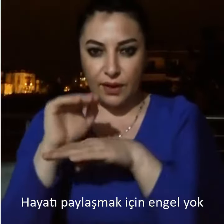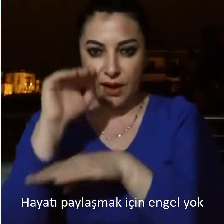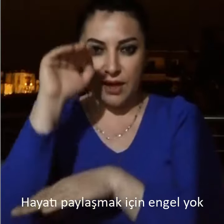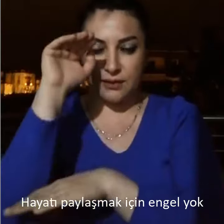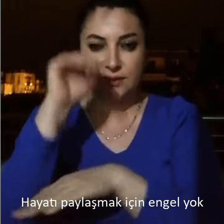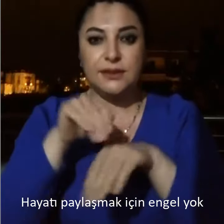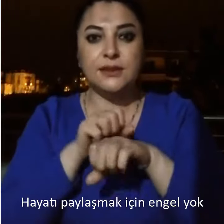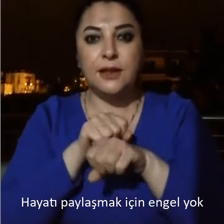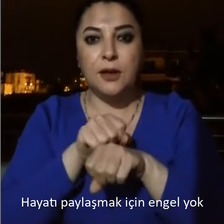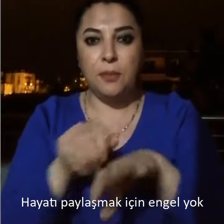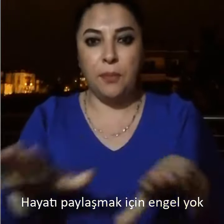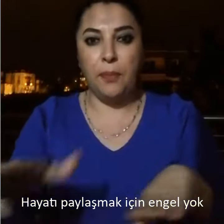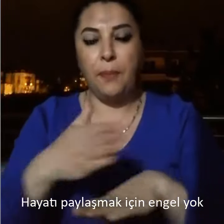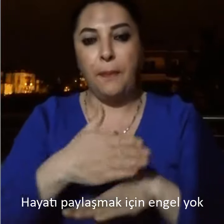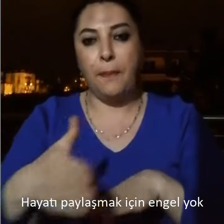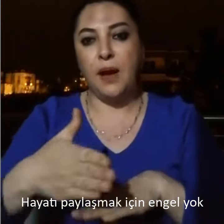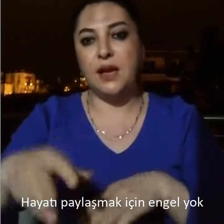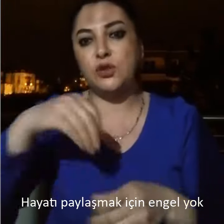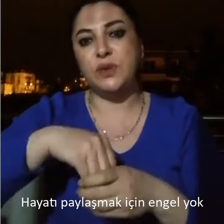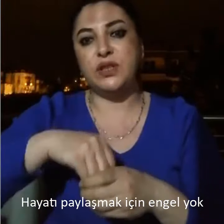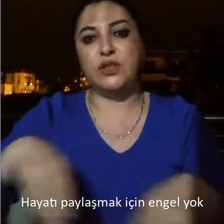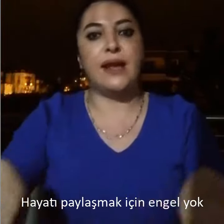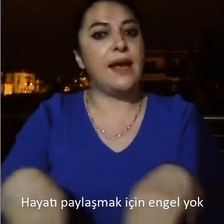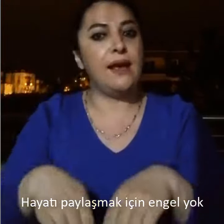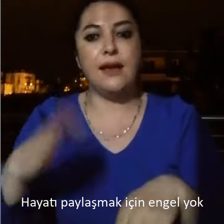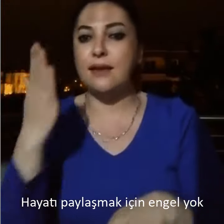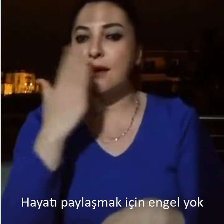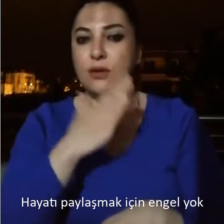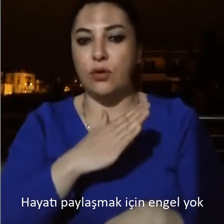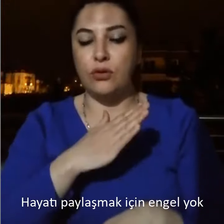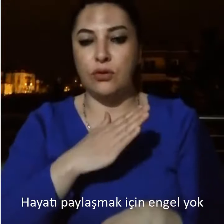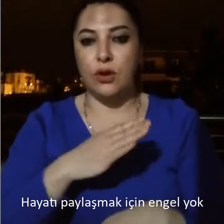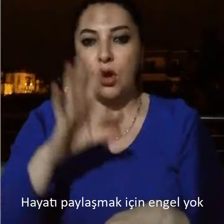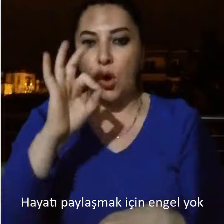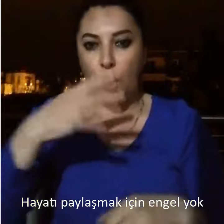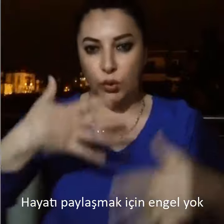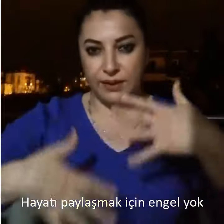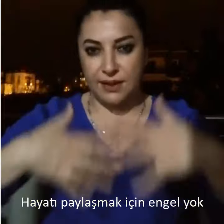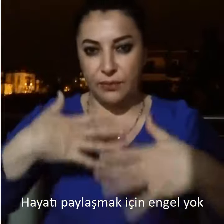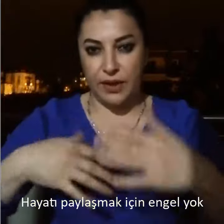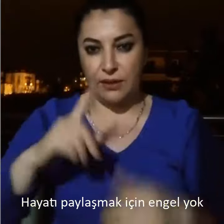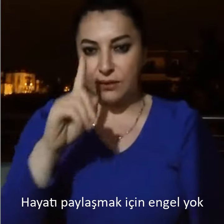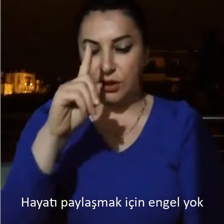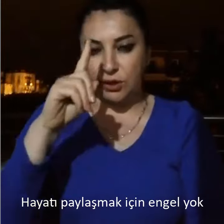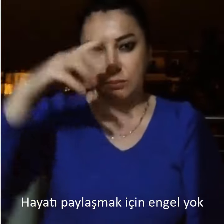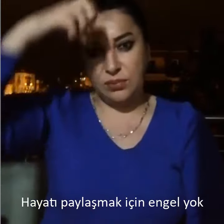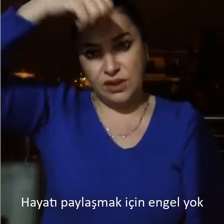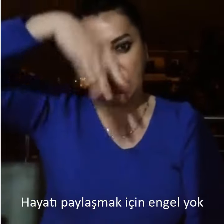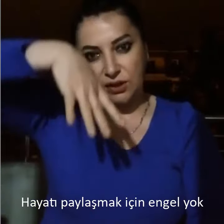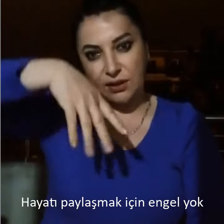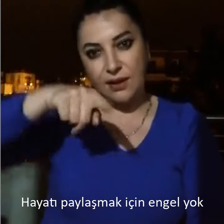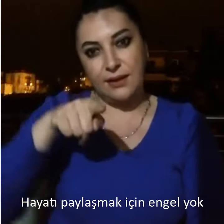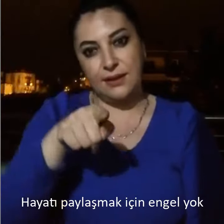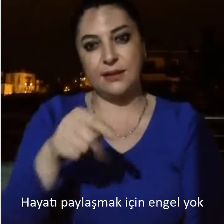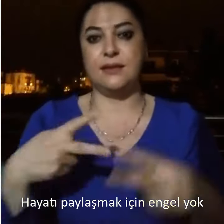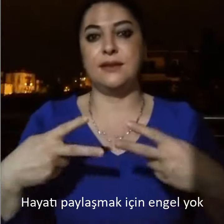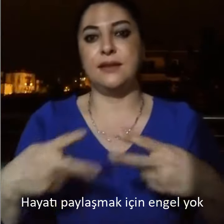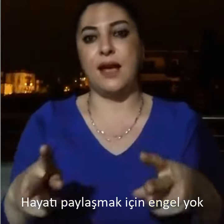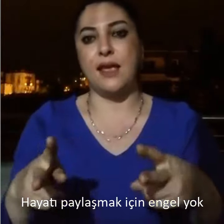Hayatı paylaşmak için engel yok. Otizmi bir ışıktan sen